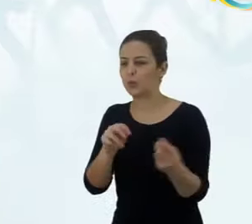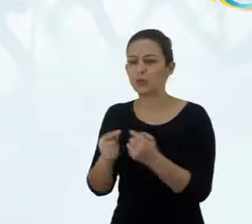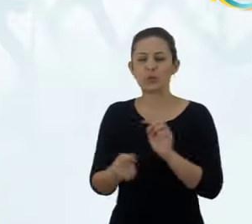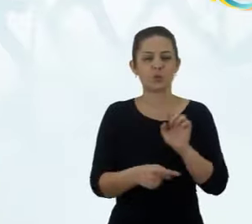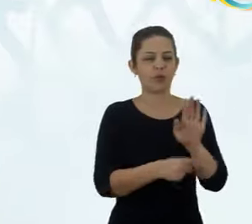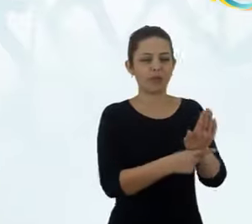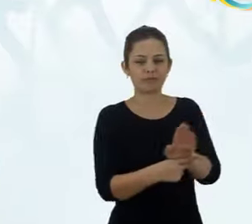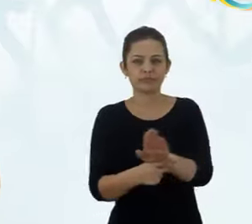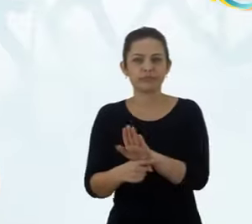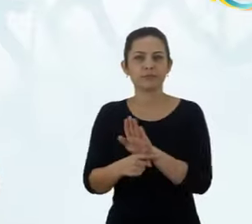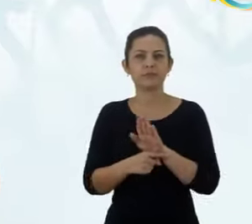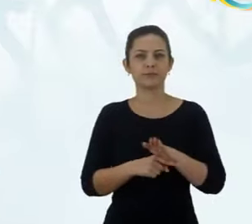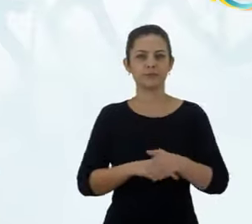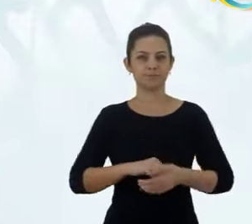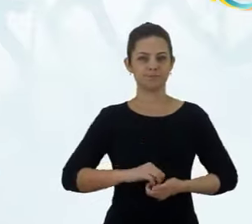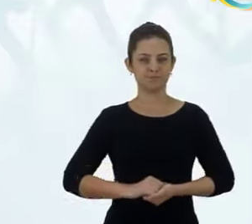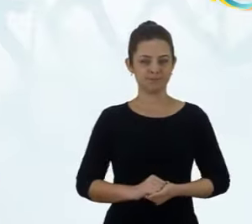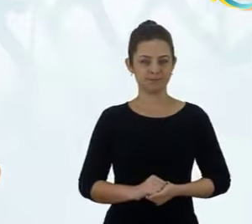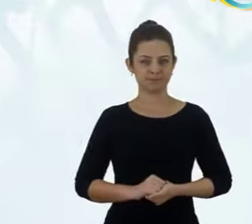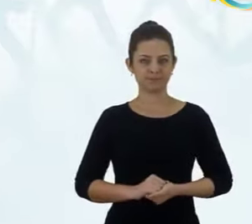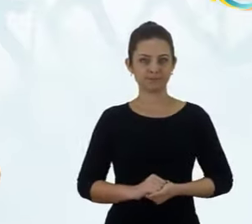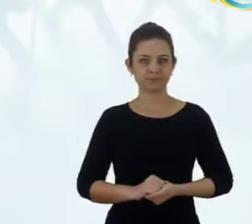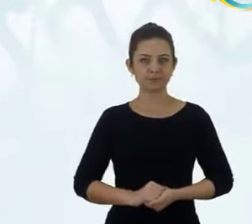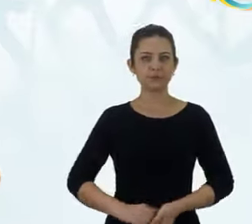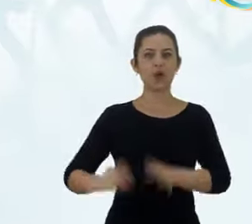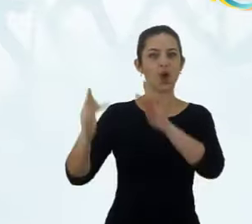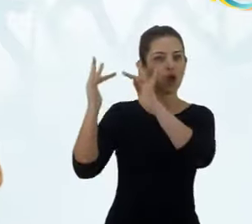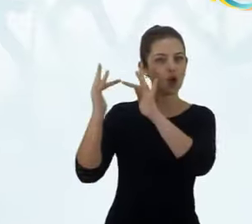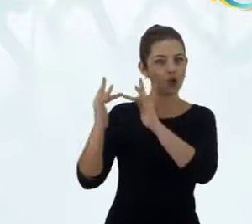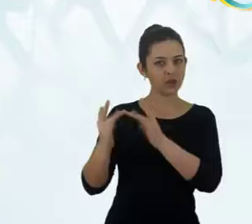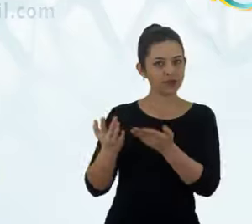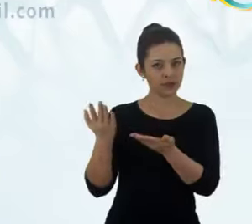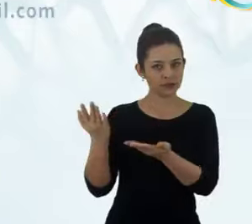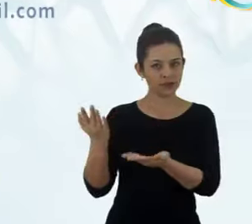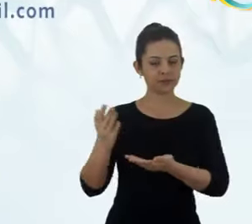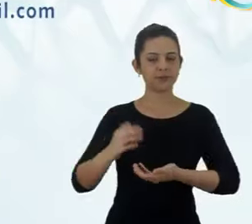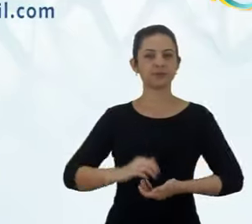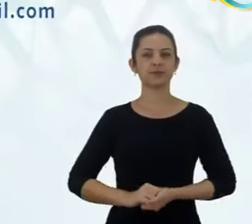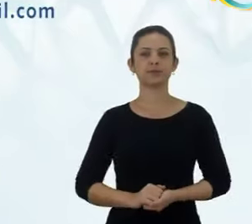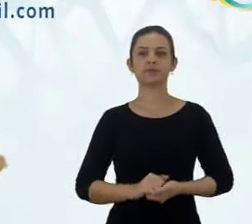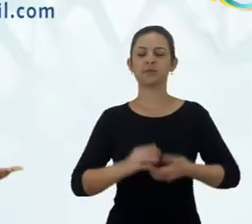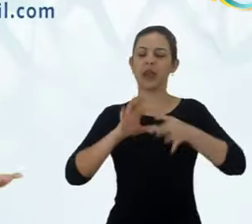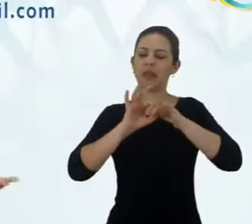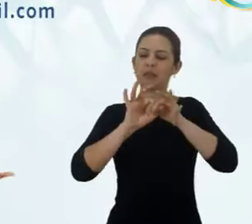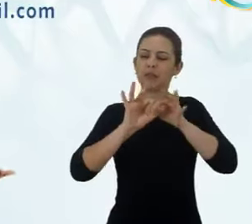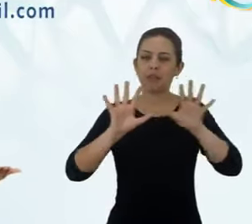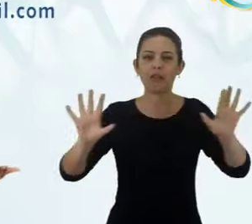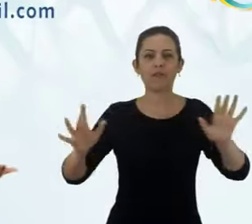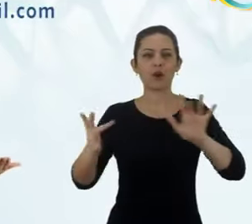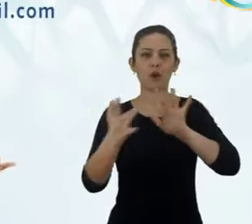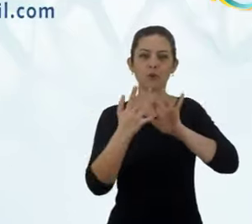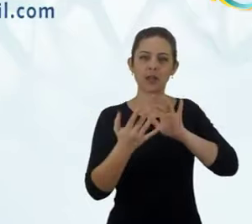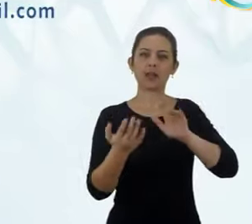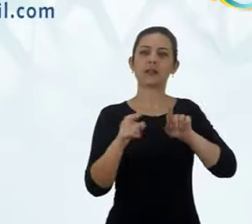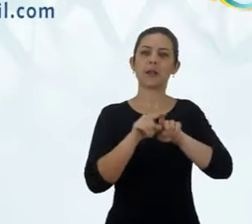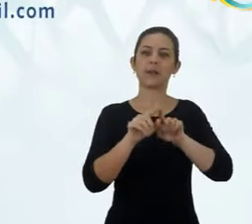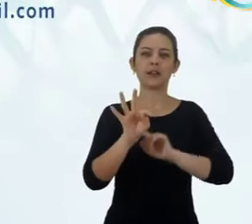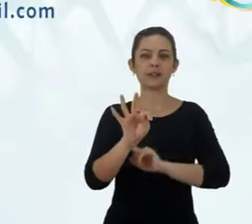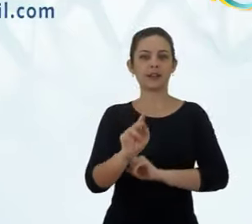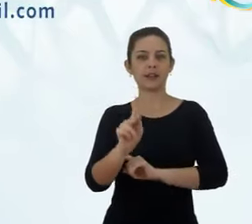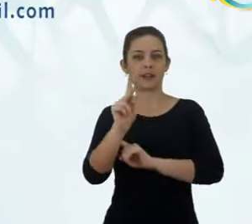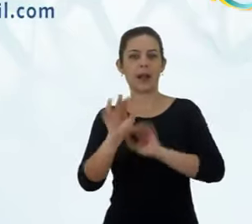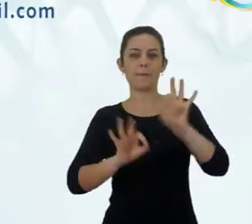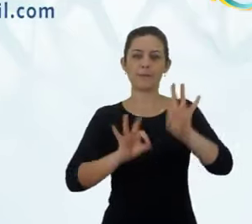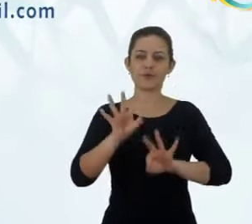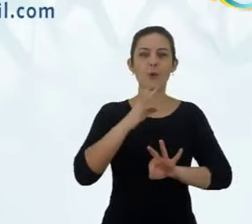todos de uma única maneira. Deixo aqui todos os meus contatos, portas abertas para vocês irem conhecer o Espaço TK